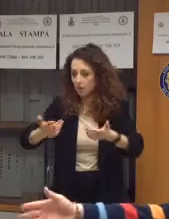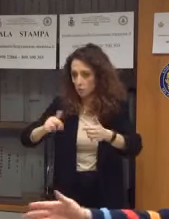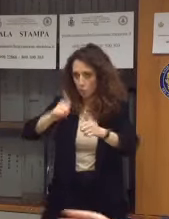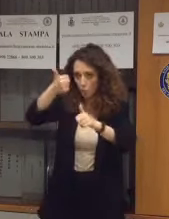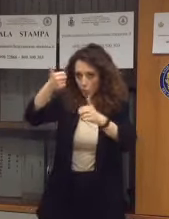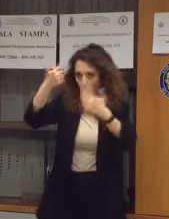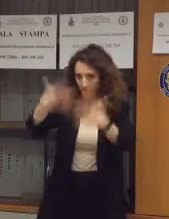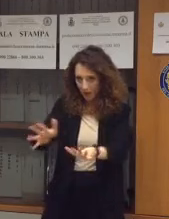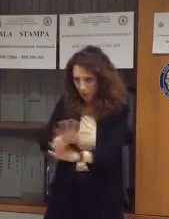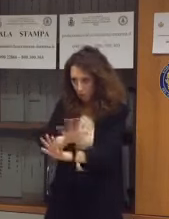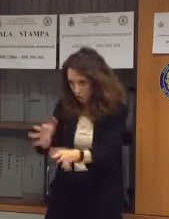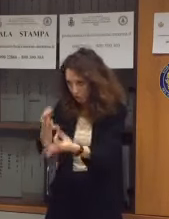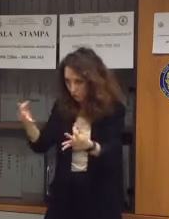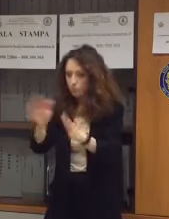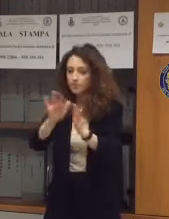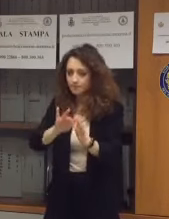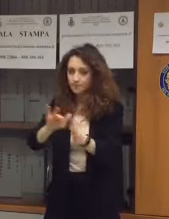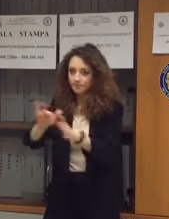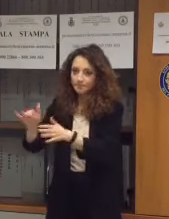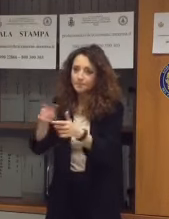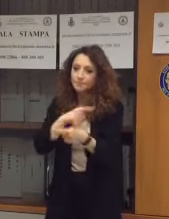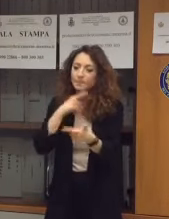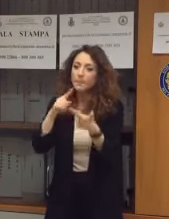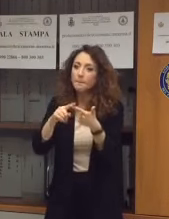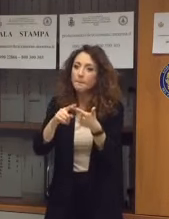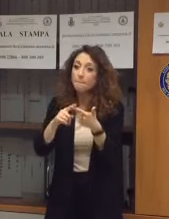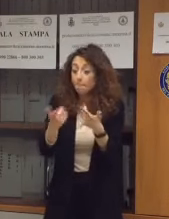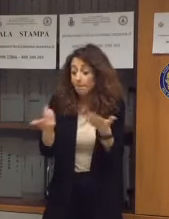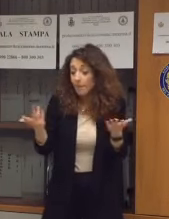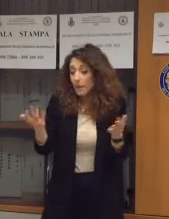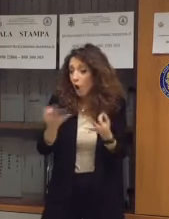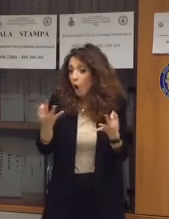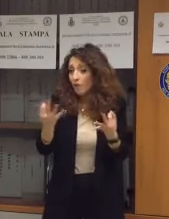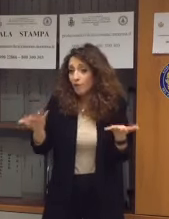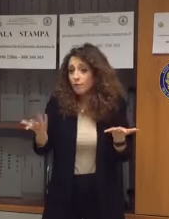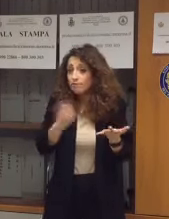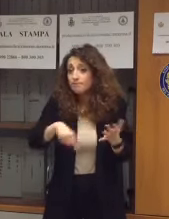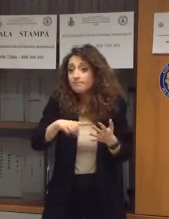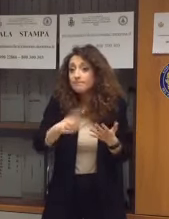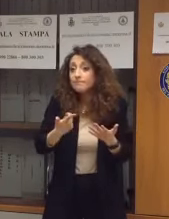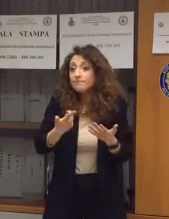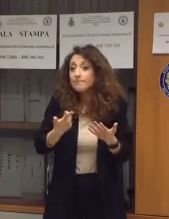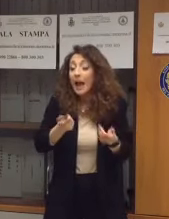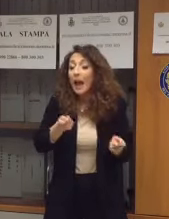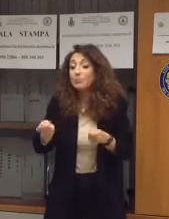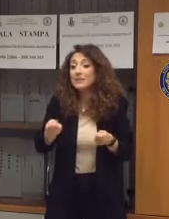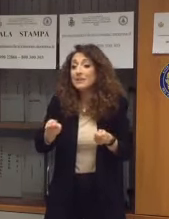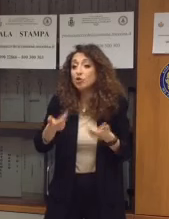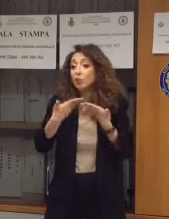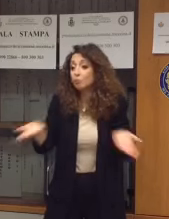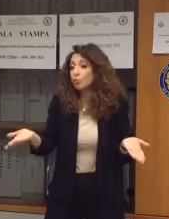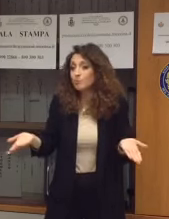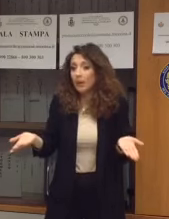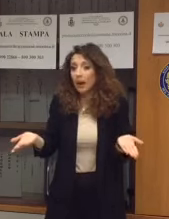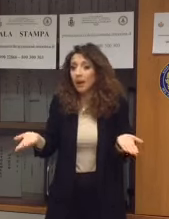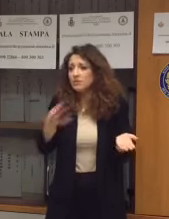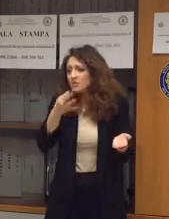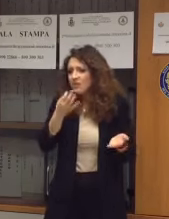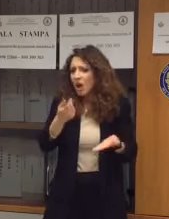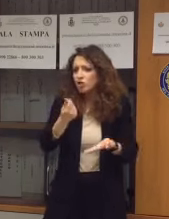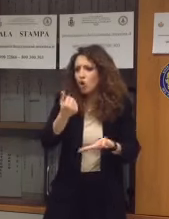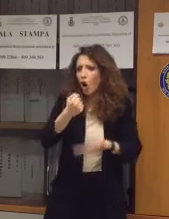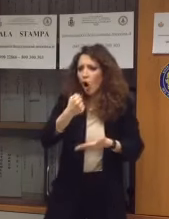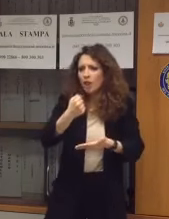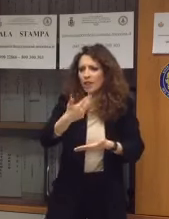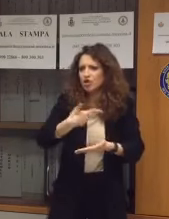stato effettuato. È ovvio che noi siamo pubblica amministrazione, quindi i soldi già ci sono.